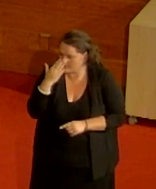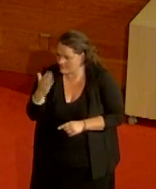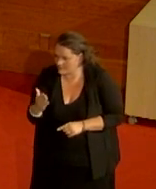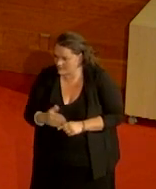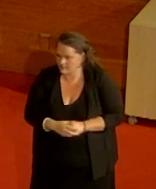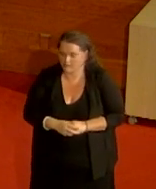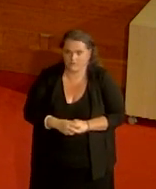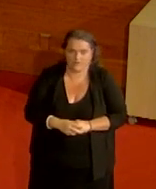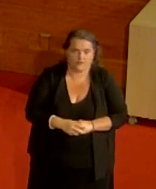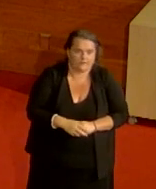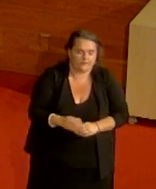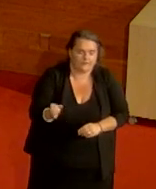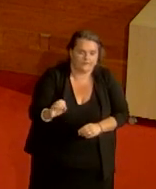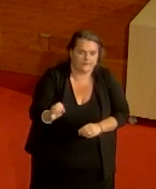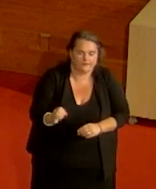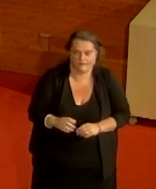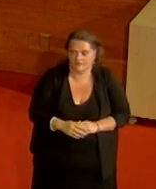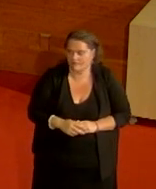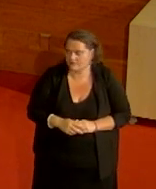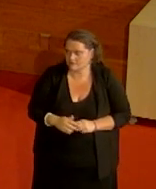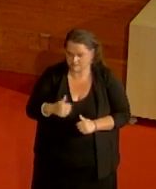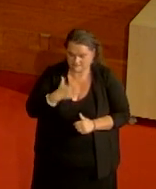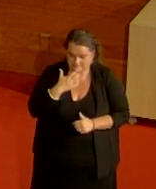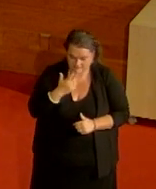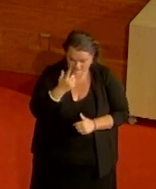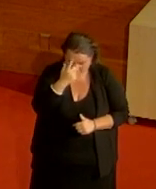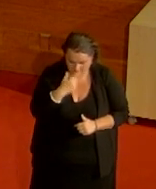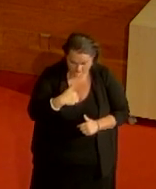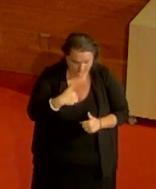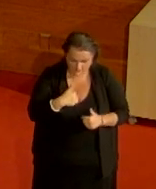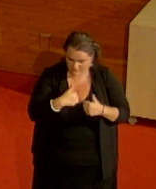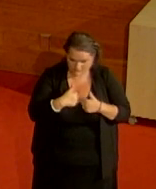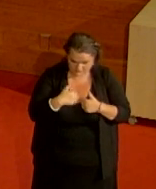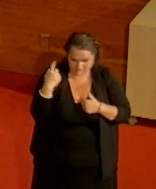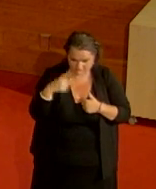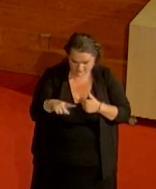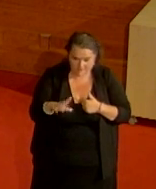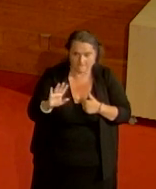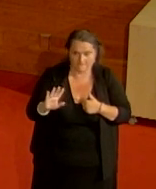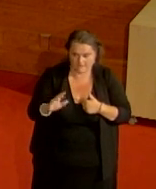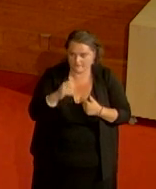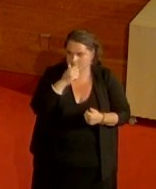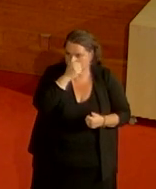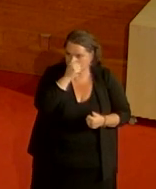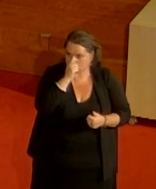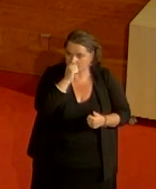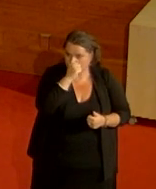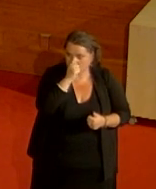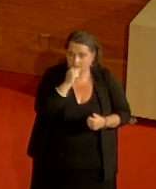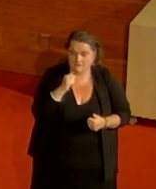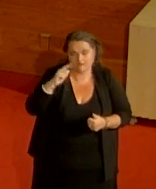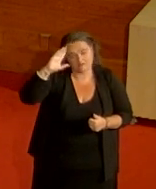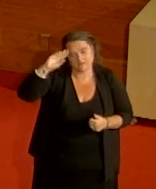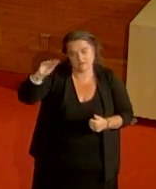o es nosotros sabremos cuando no es nuestra imagen pero las posibilidades que nos que nos permiten las inteligencias